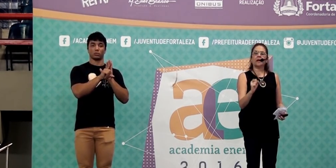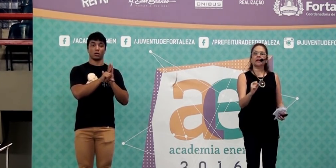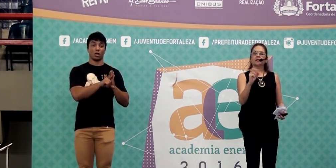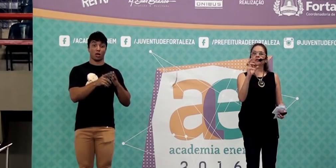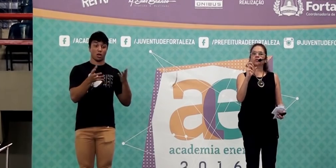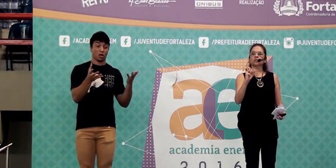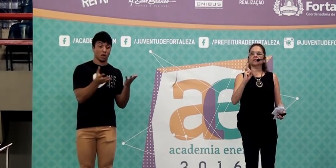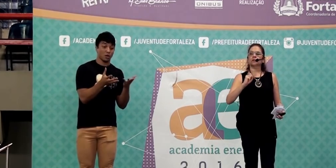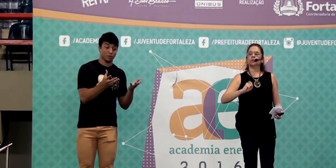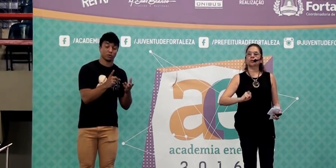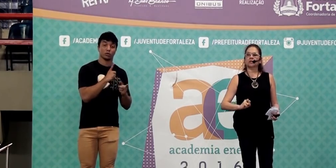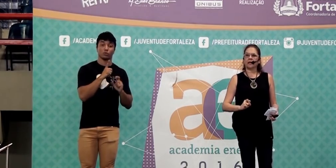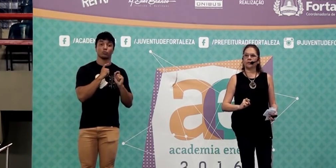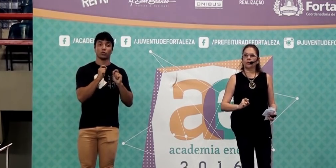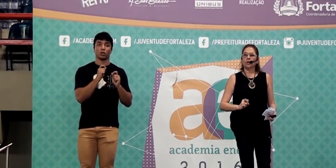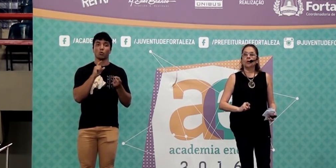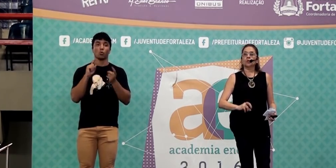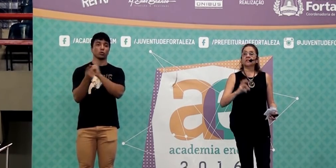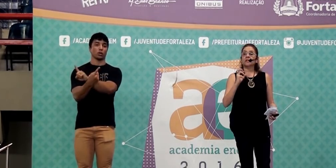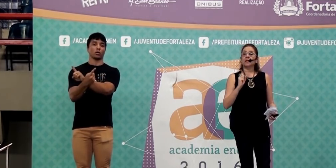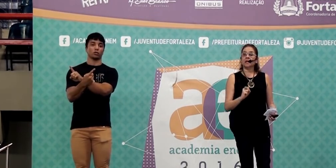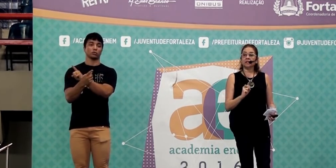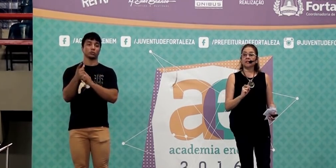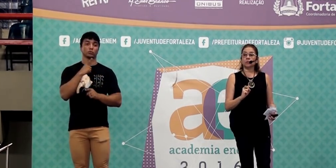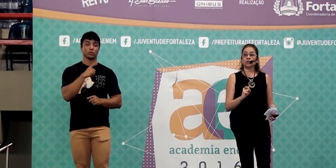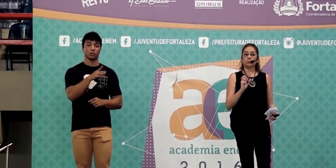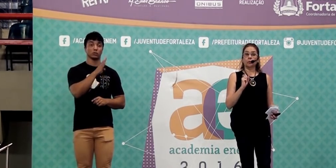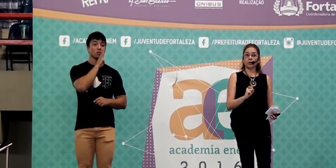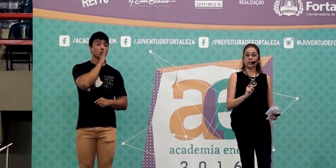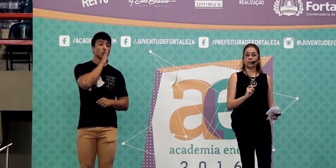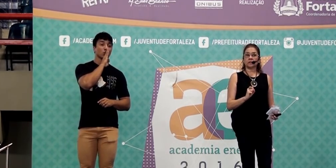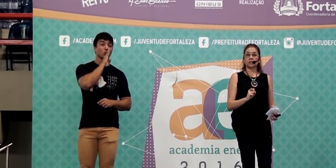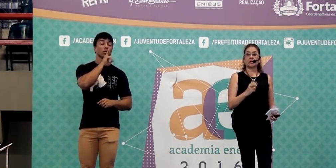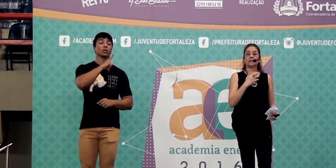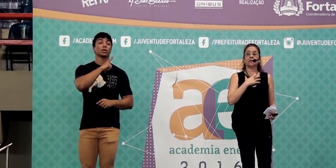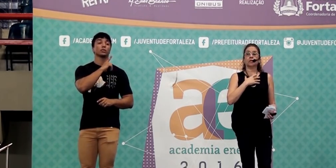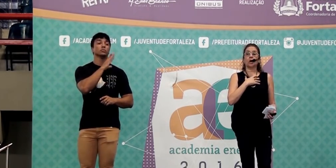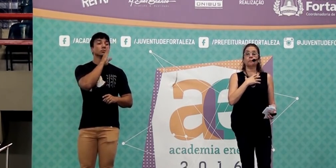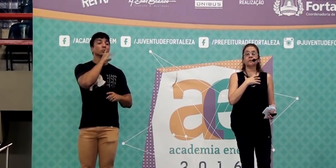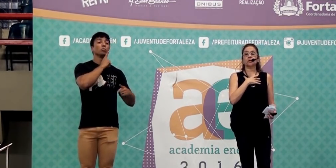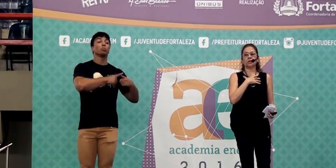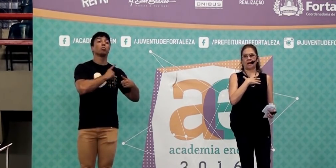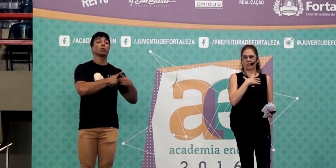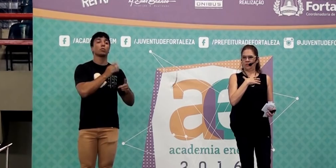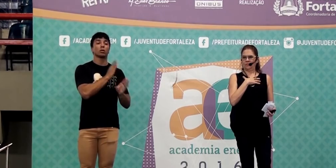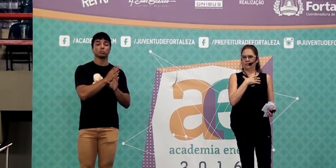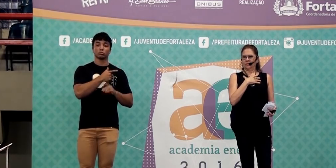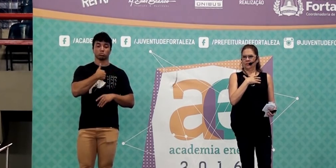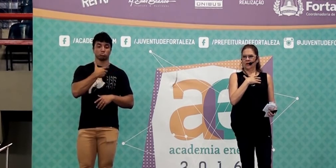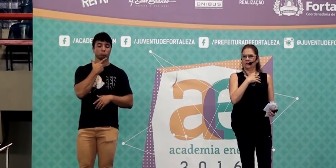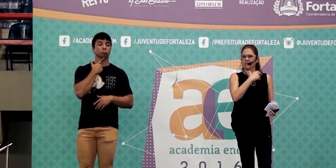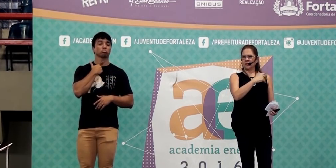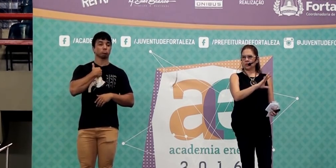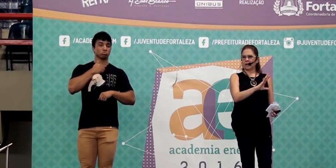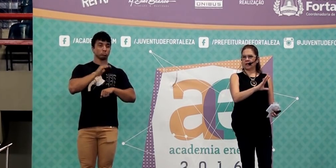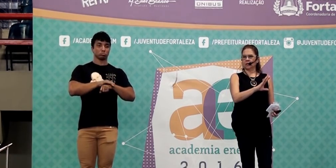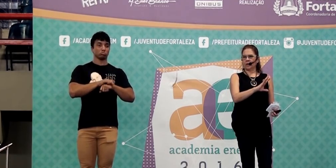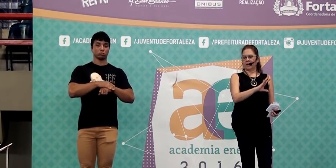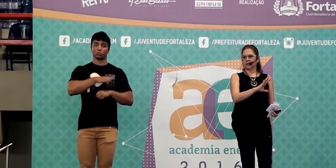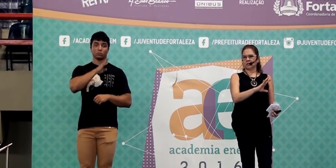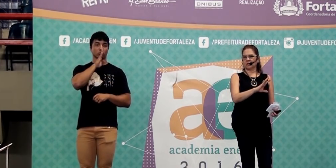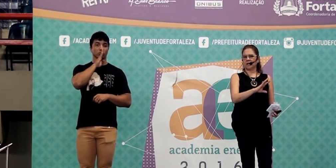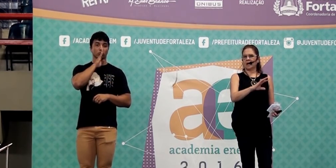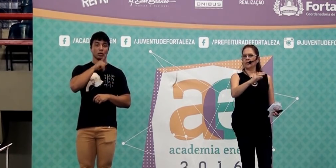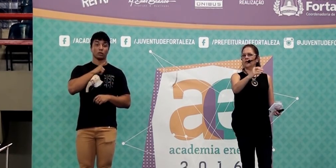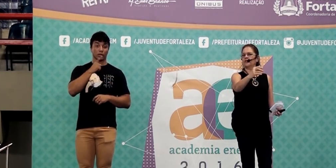Neste parágrafo, eu estou dizendo o contrário. O silêncio de muitos está sendo opcional. Eu vejo aquilo